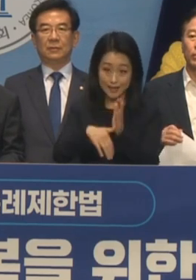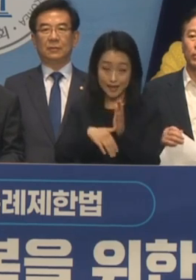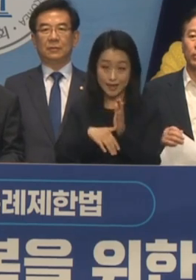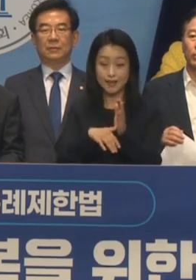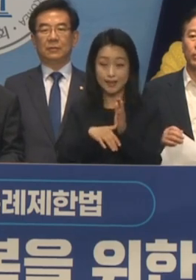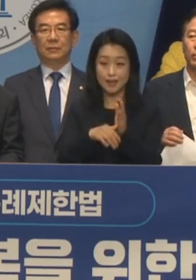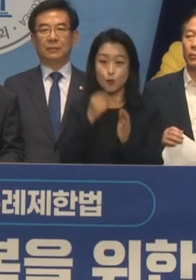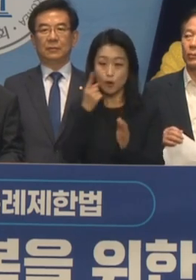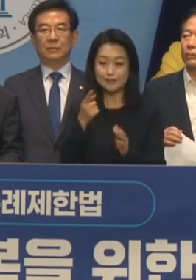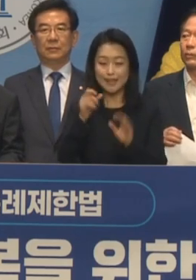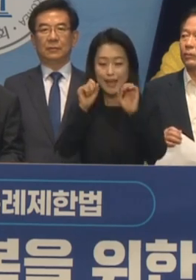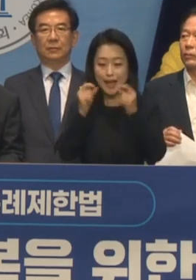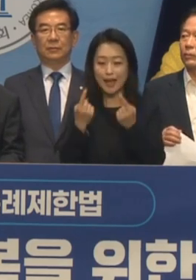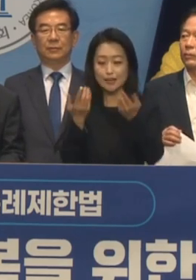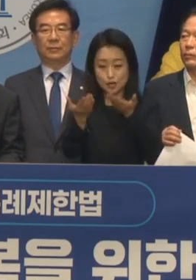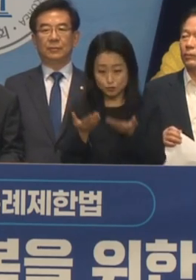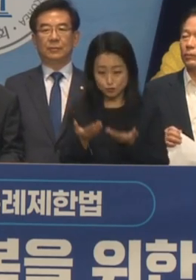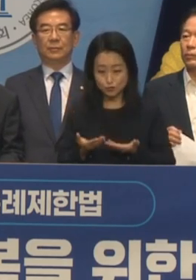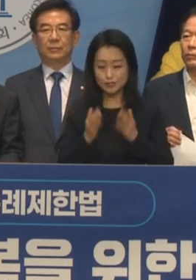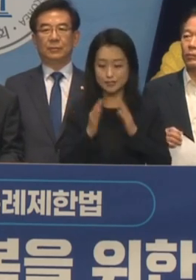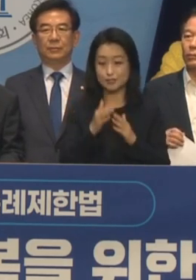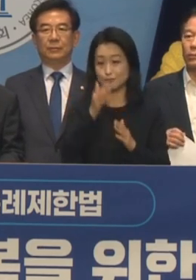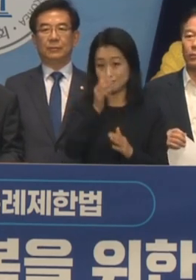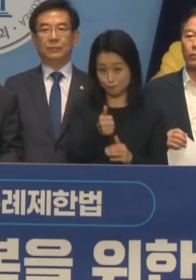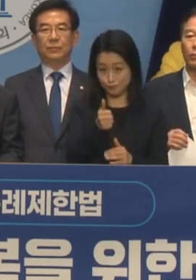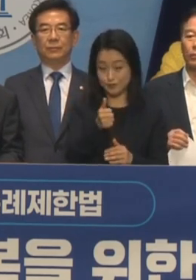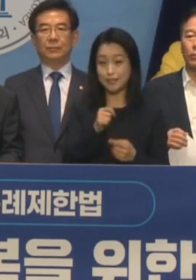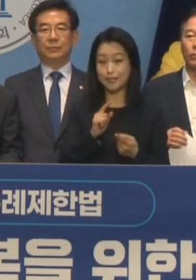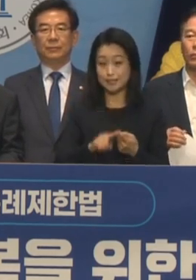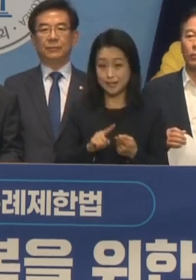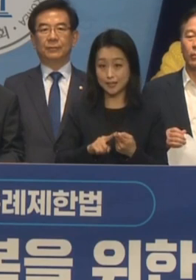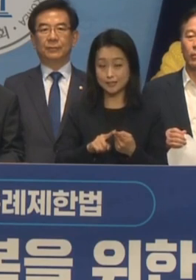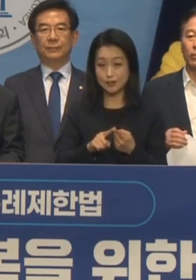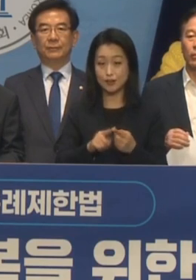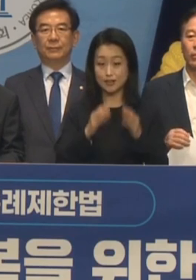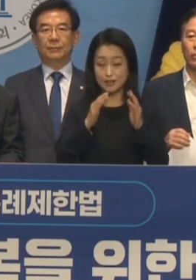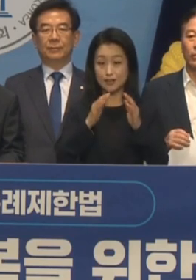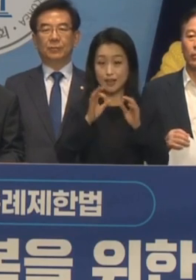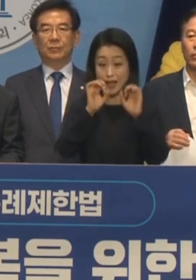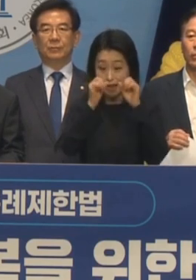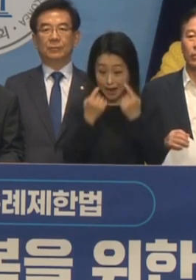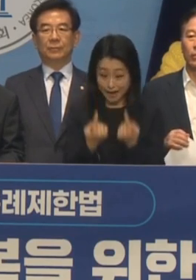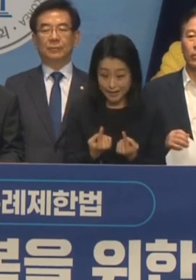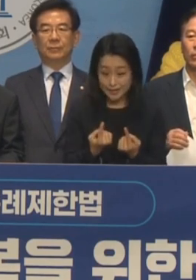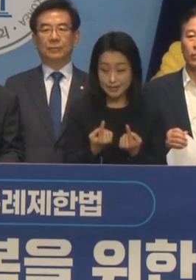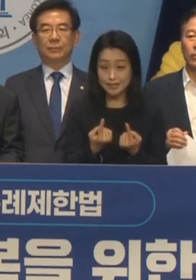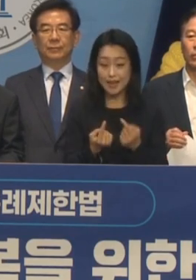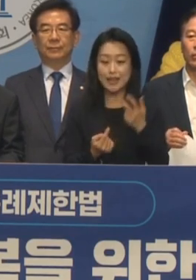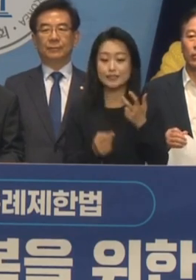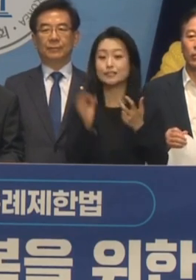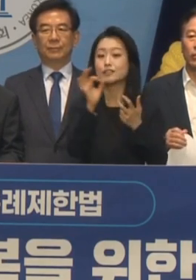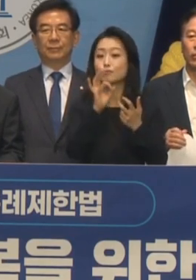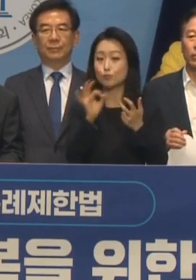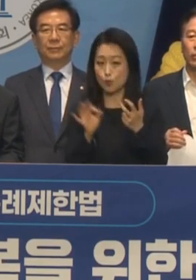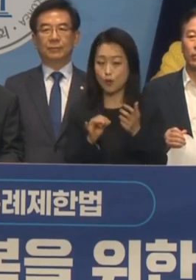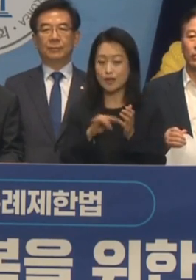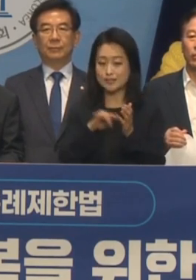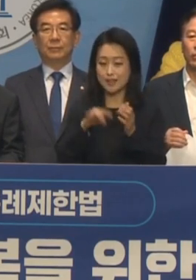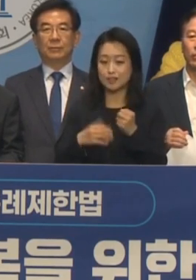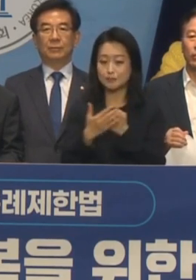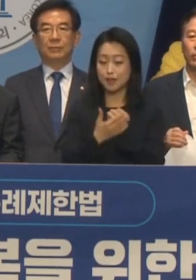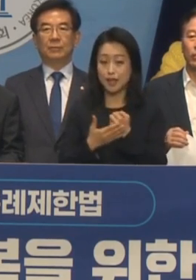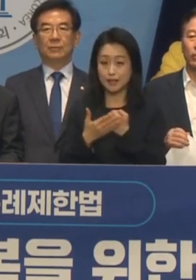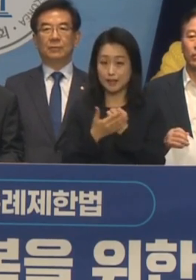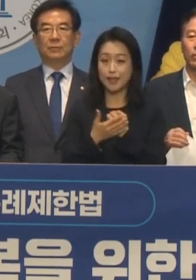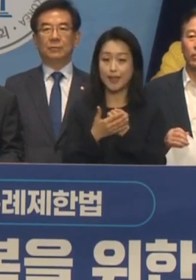임대료를 인하한 임대 사업자에 대하여 임대료 인하액의 최대 70%에 해당하는